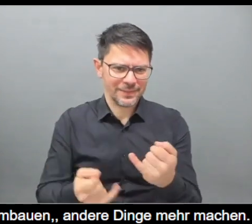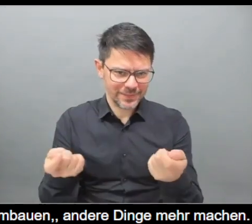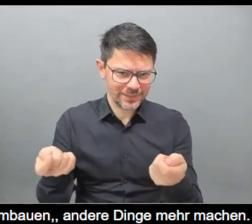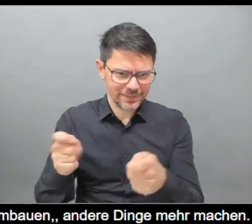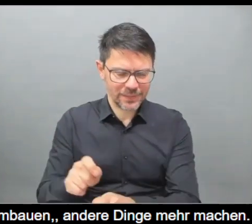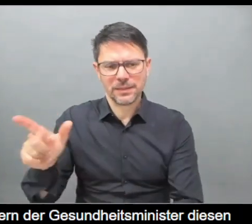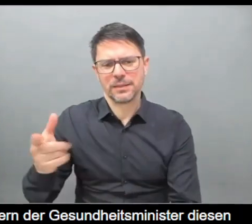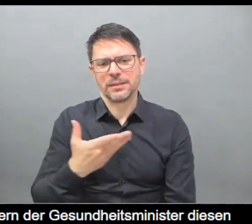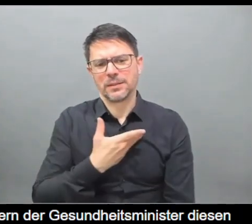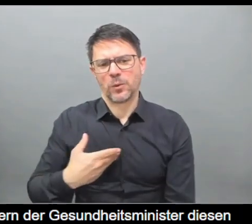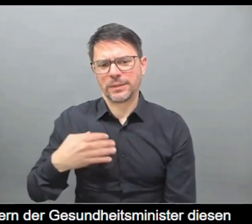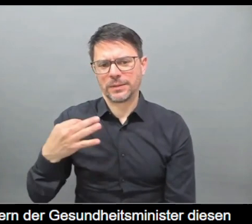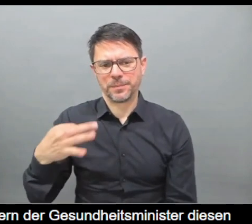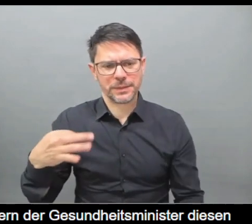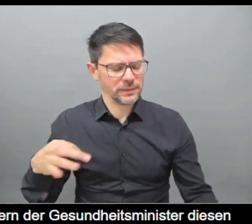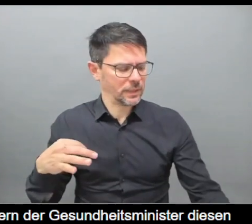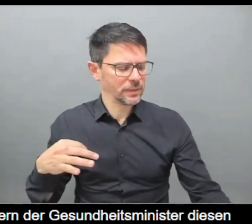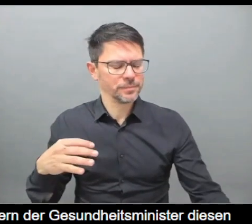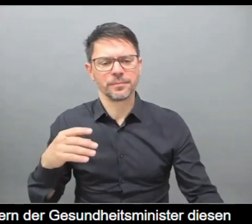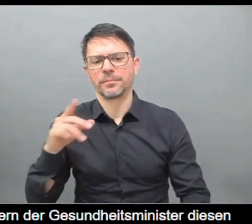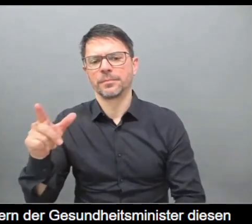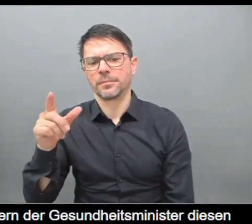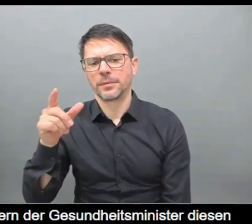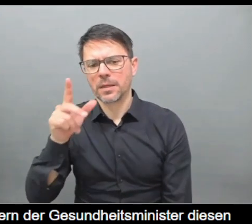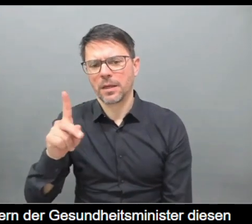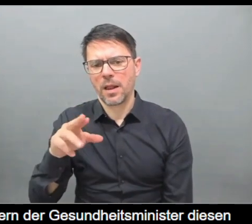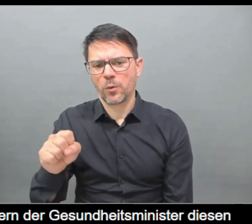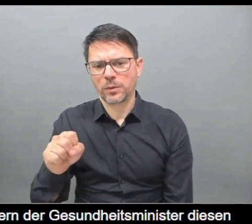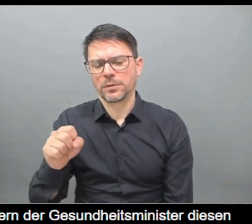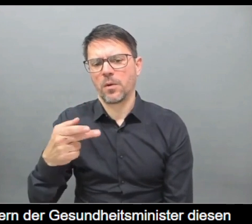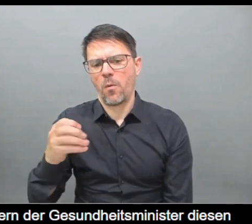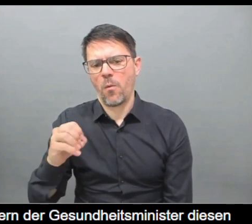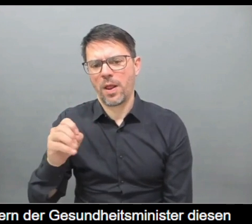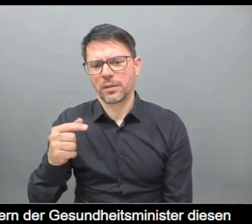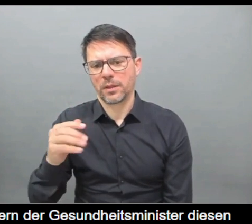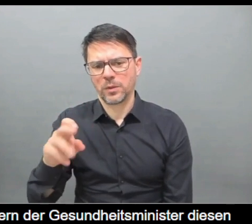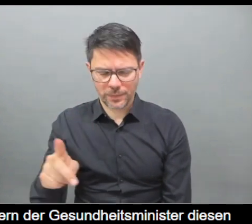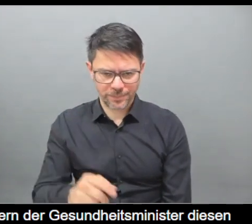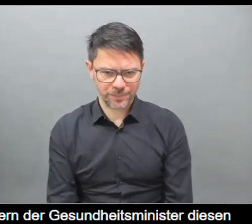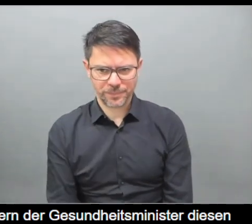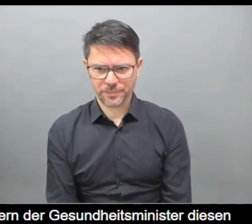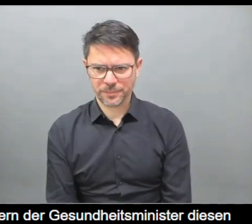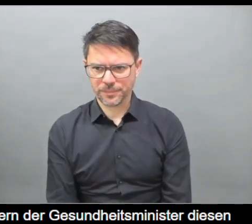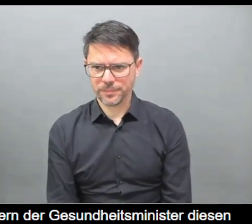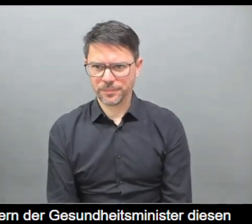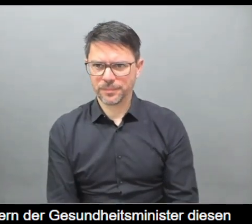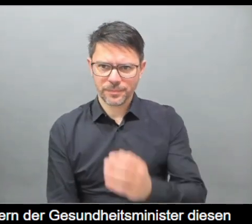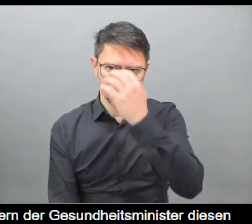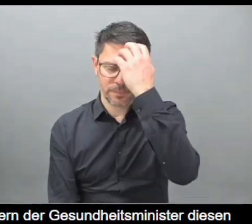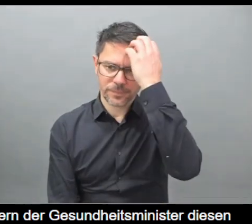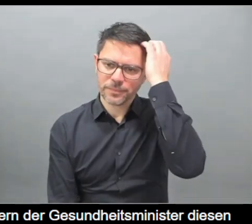gemacht, der Reformvorschläge. Es waren ja neben den Spitzenverbänden und der BKG heute auch noch der Herr Dr. Weiler da, der Herr Frauengnecht,